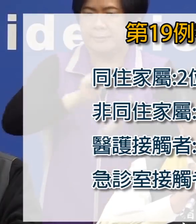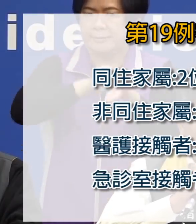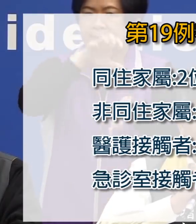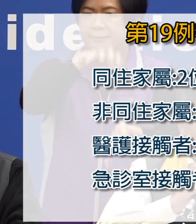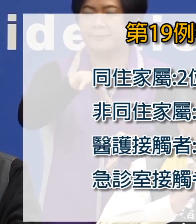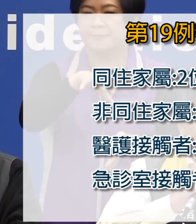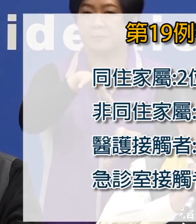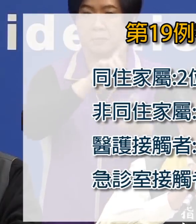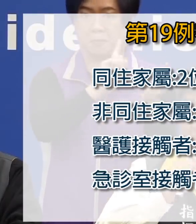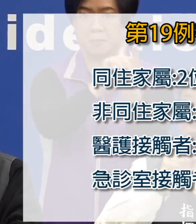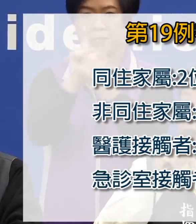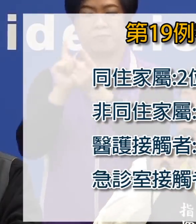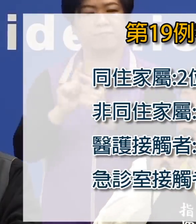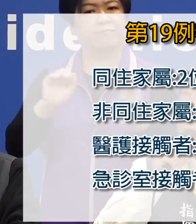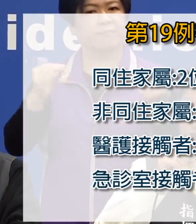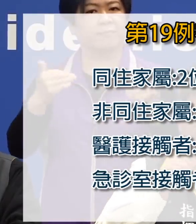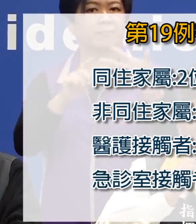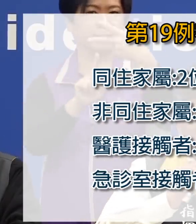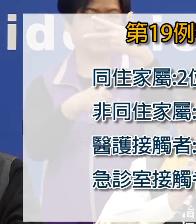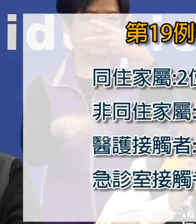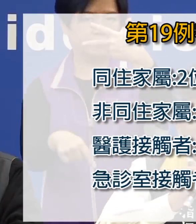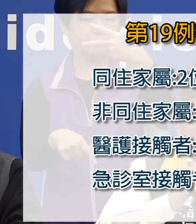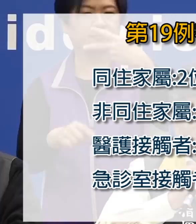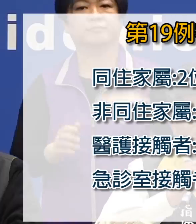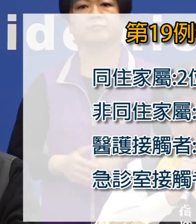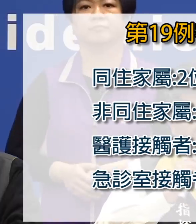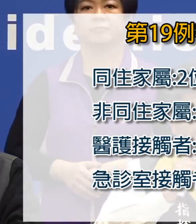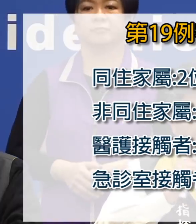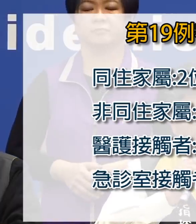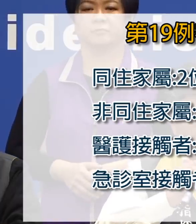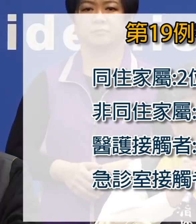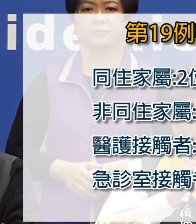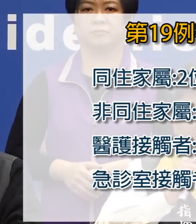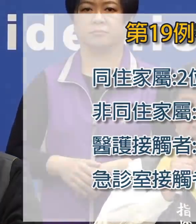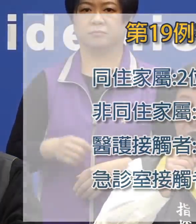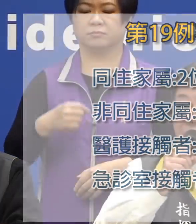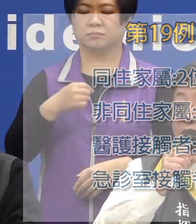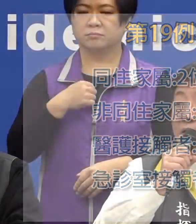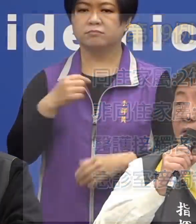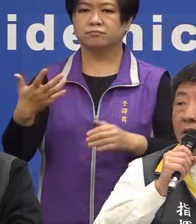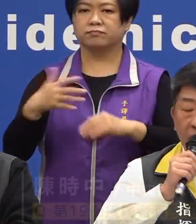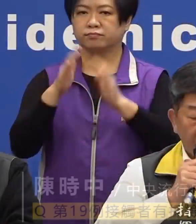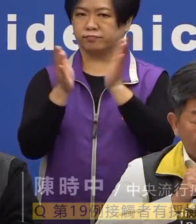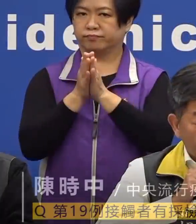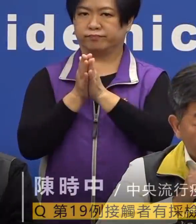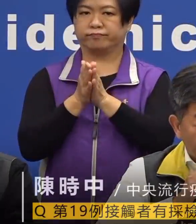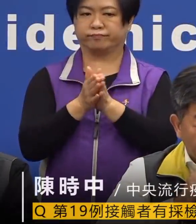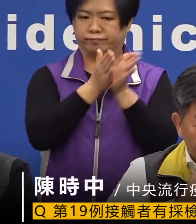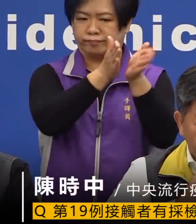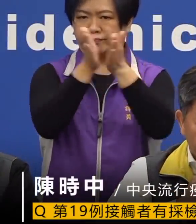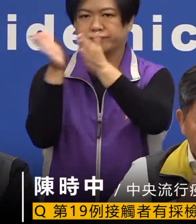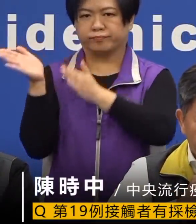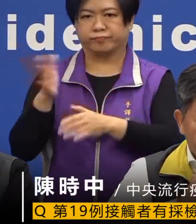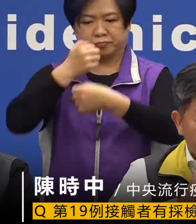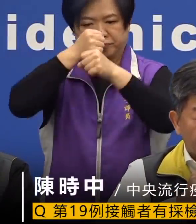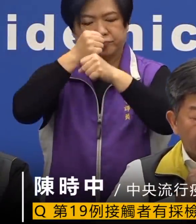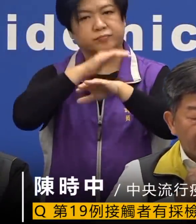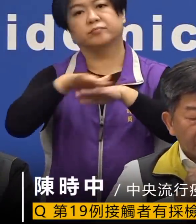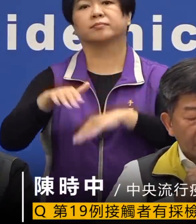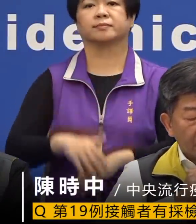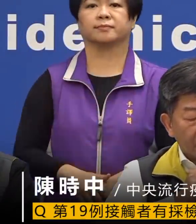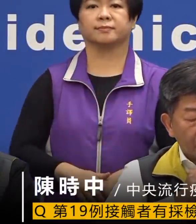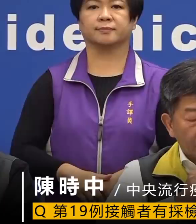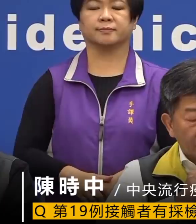急诊室里面的接触者有7位，好，那这些我们基本上都会裁剪。那目前啊、这来